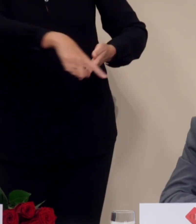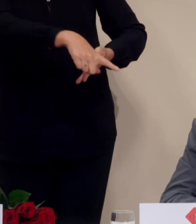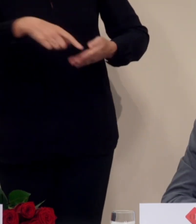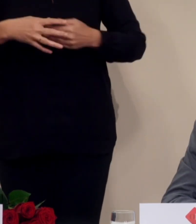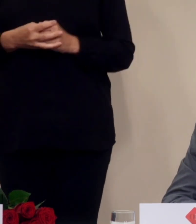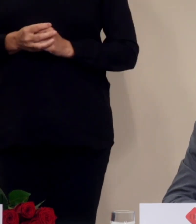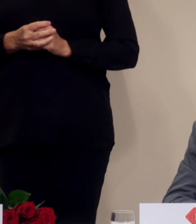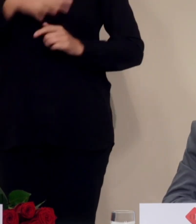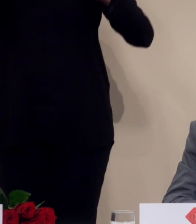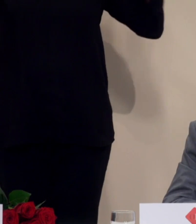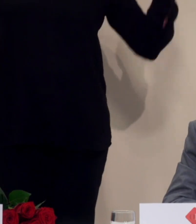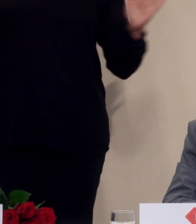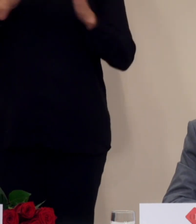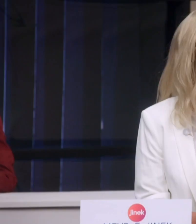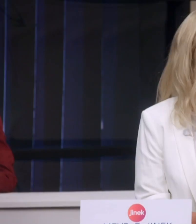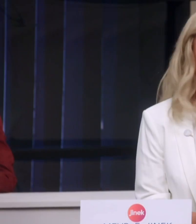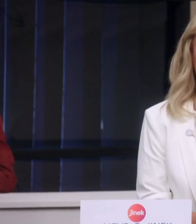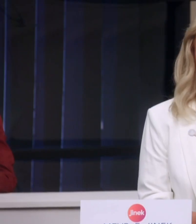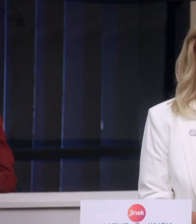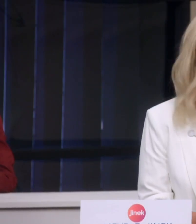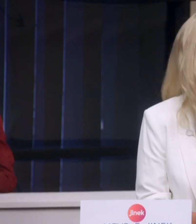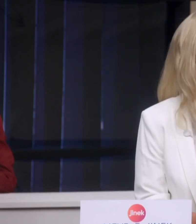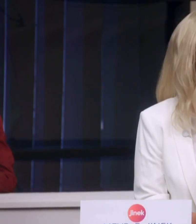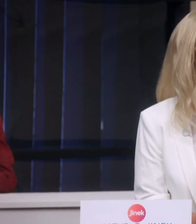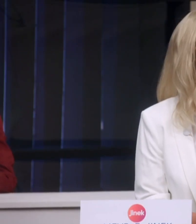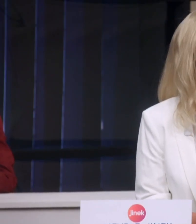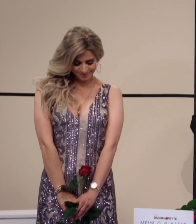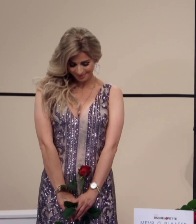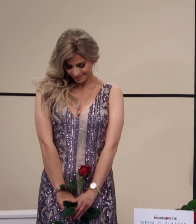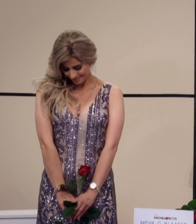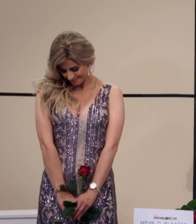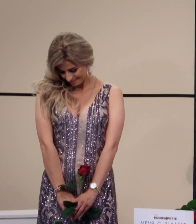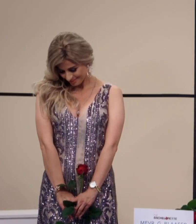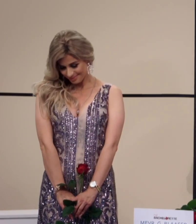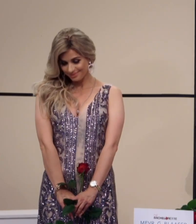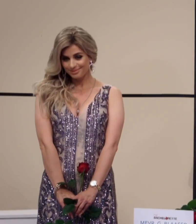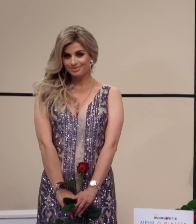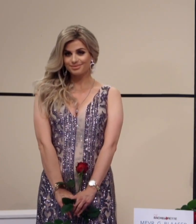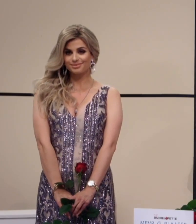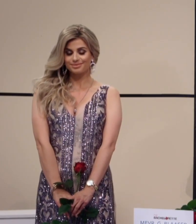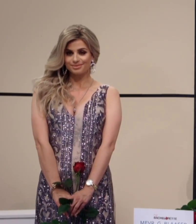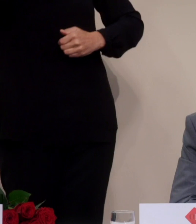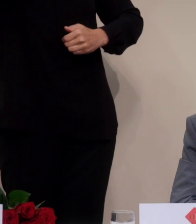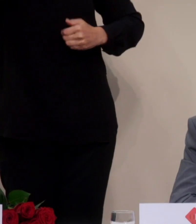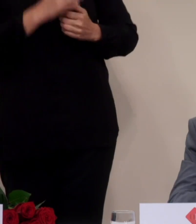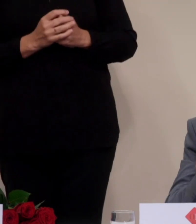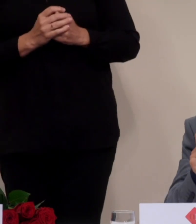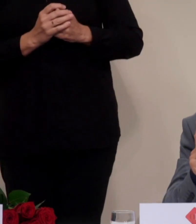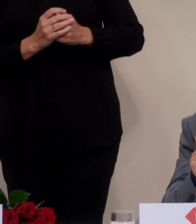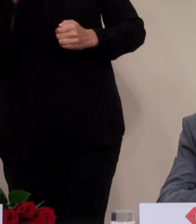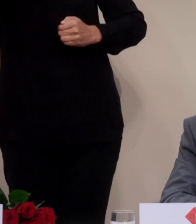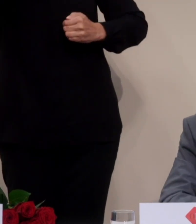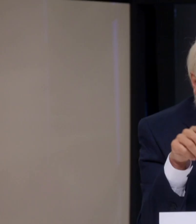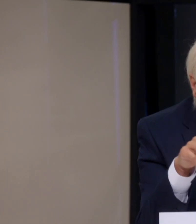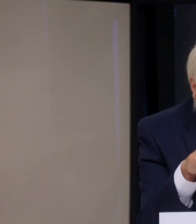Jongens, waar zijn we gebleven? Tukker de kut. Juist. Wat zat er in de tv-top 10? Op 1.